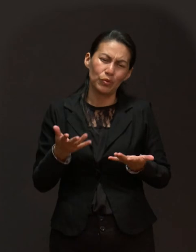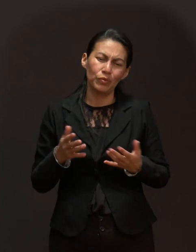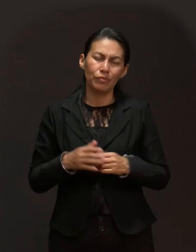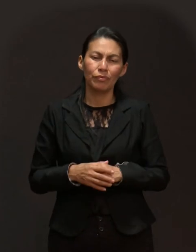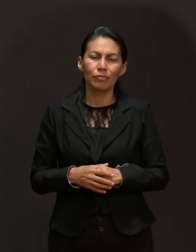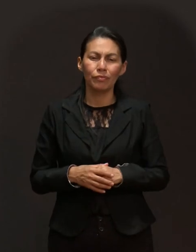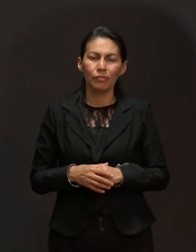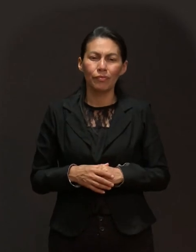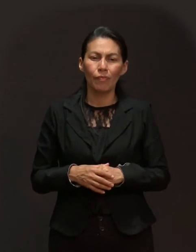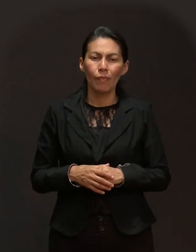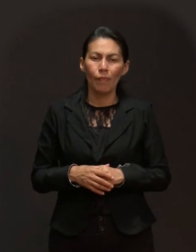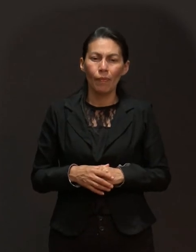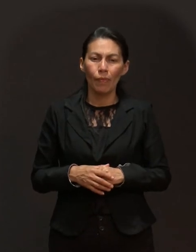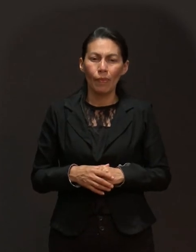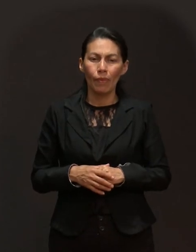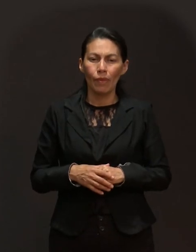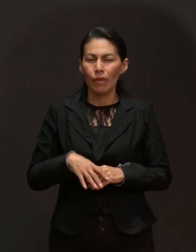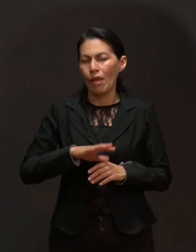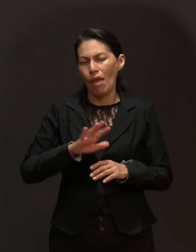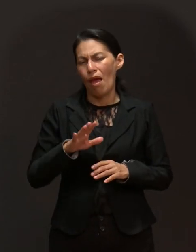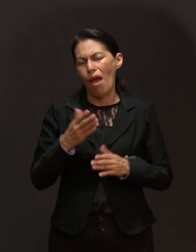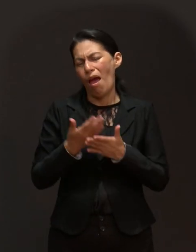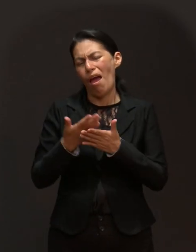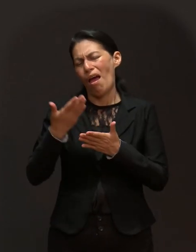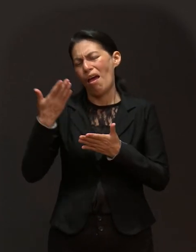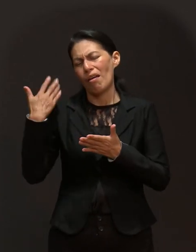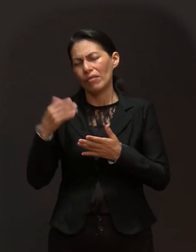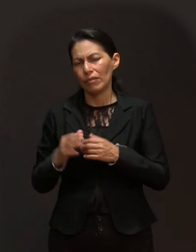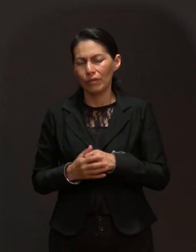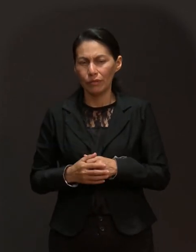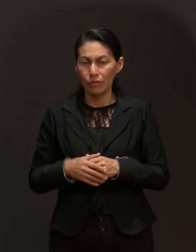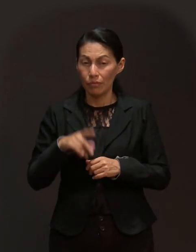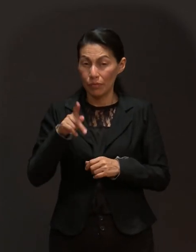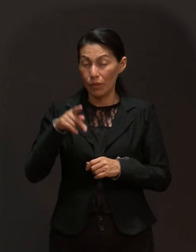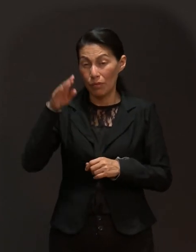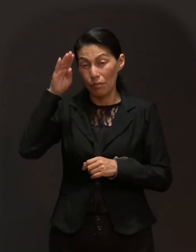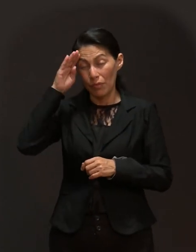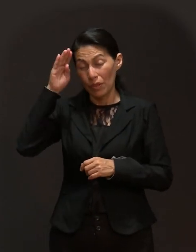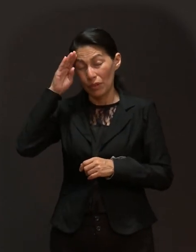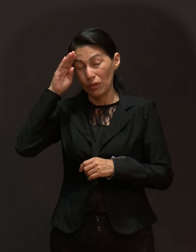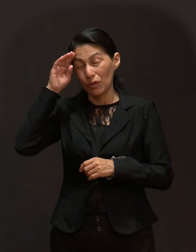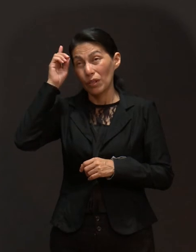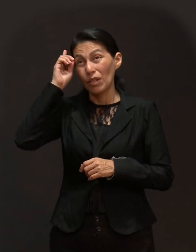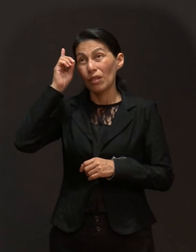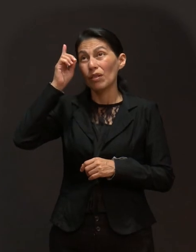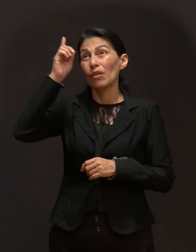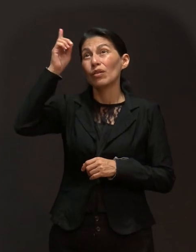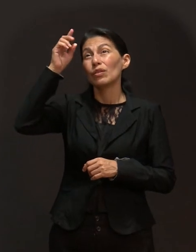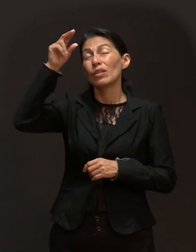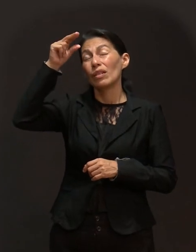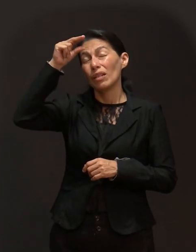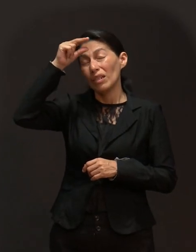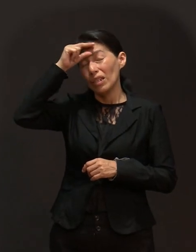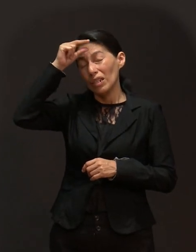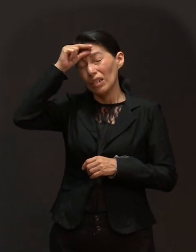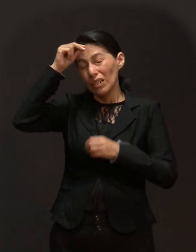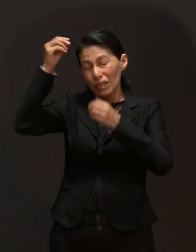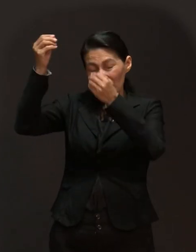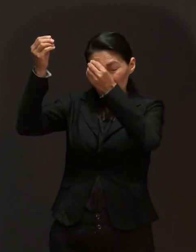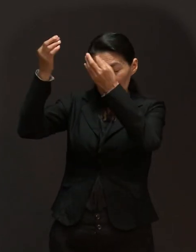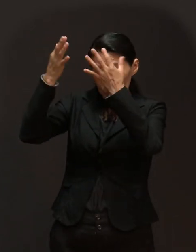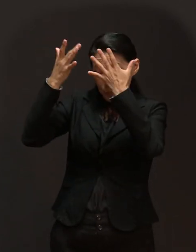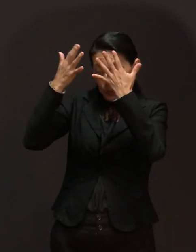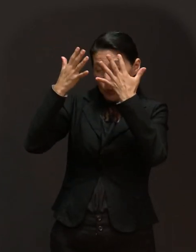académica pero pienso que Dios me dio la inteligencia para